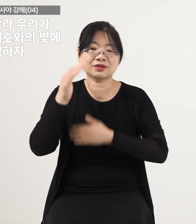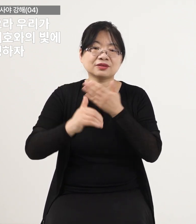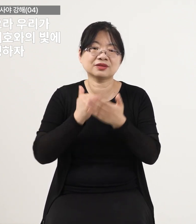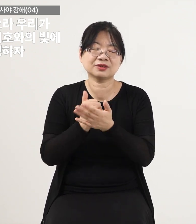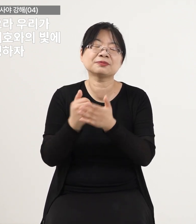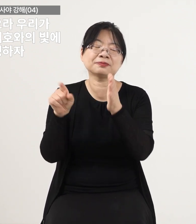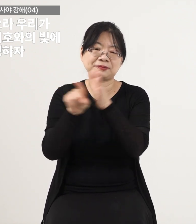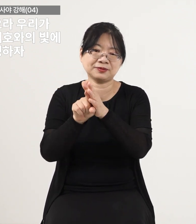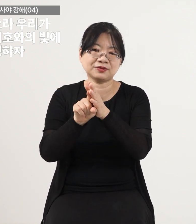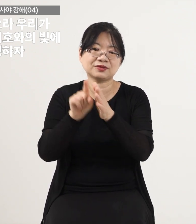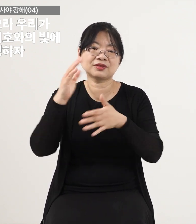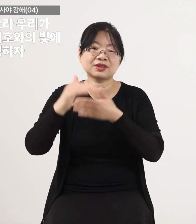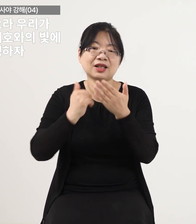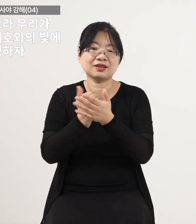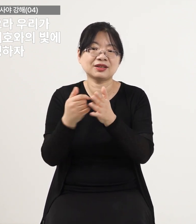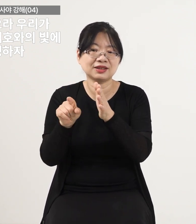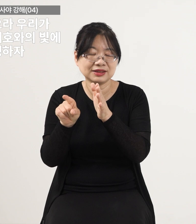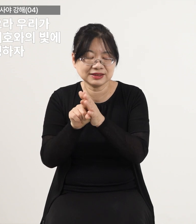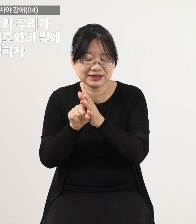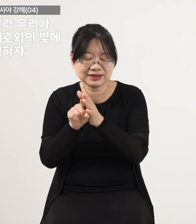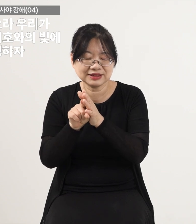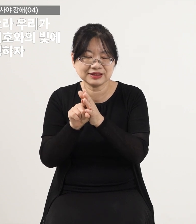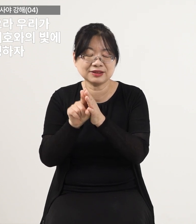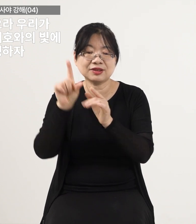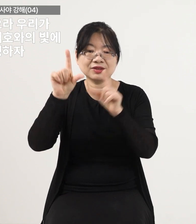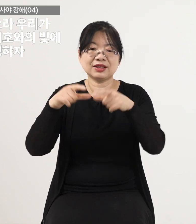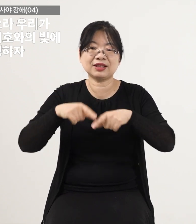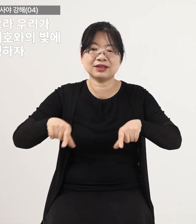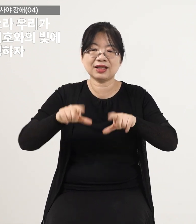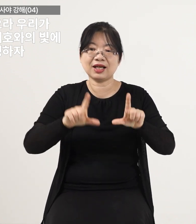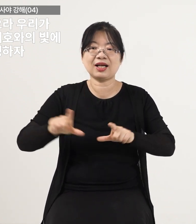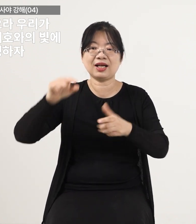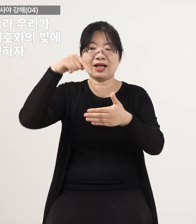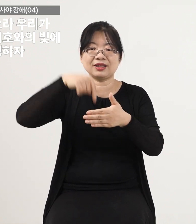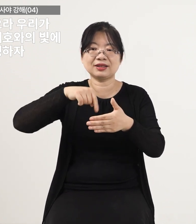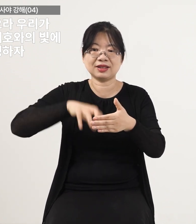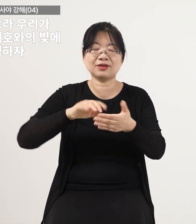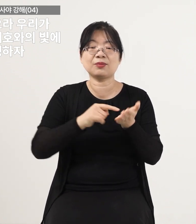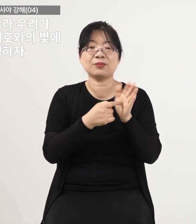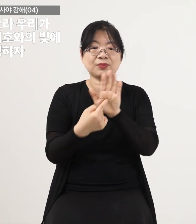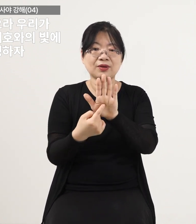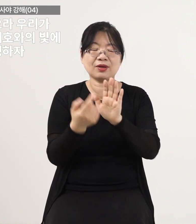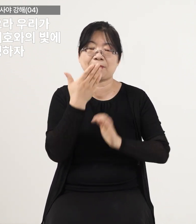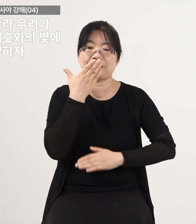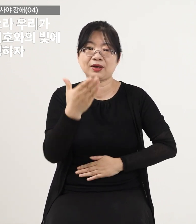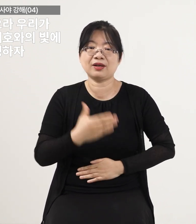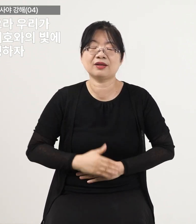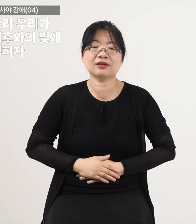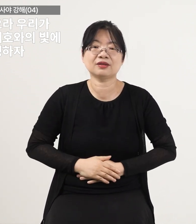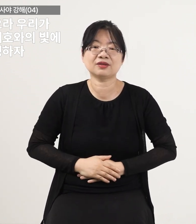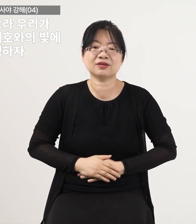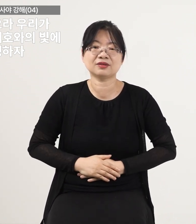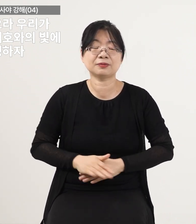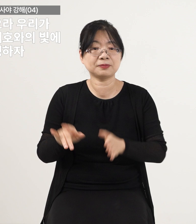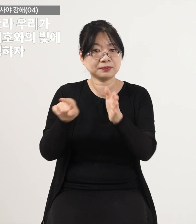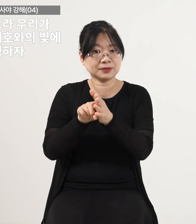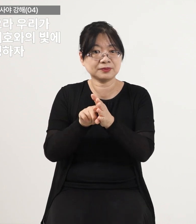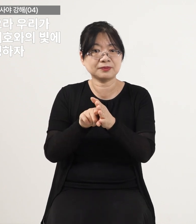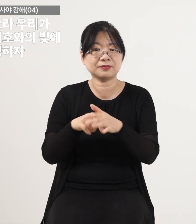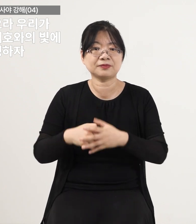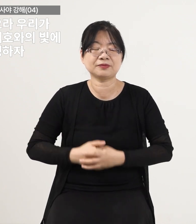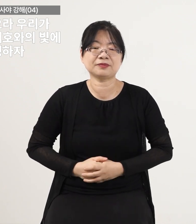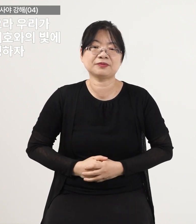하나님을 신뢰하고 그분을 의지하는 그림을 일상에서 드러내야만이 가능한 일입니다.